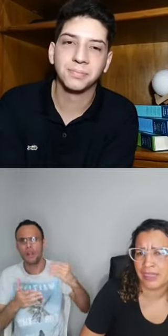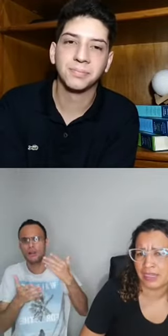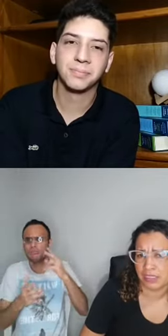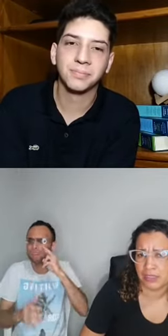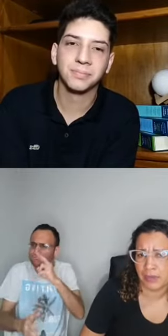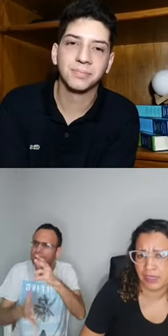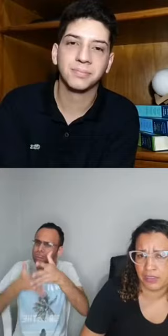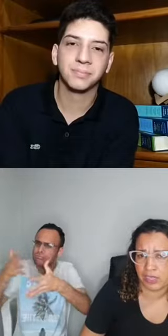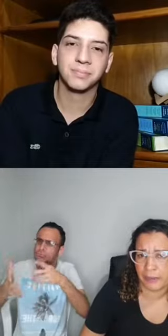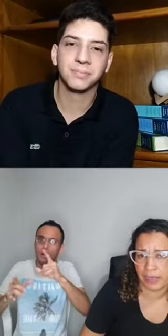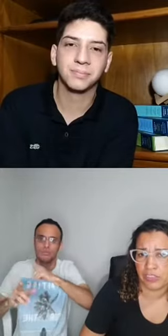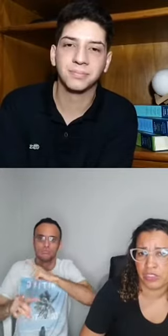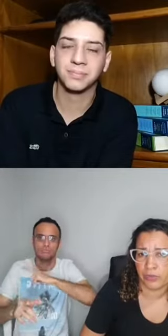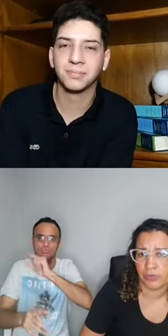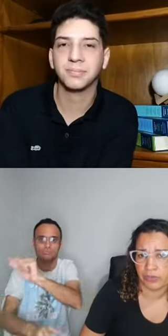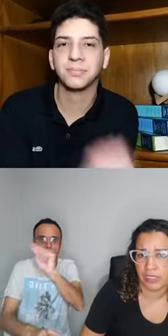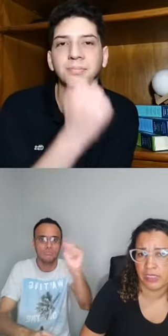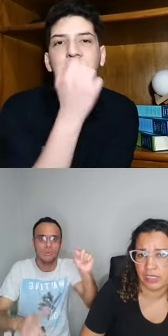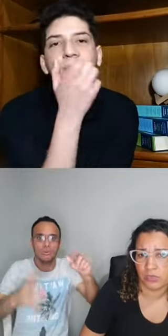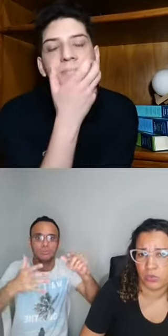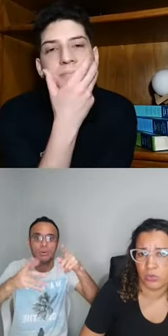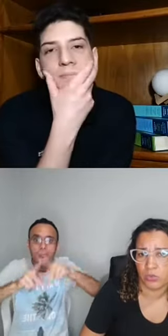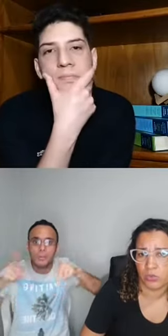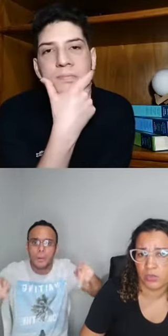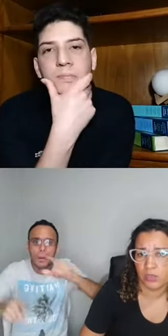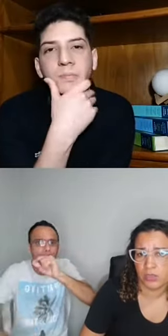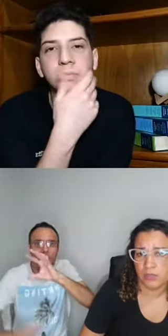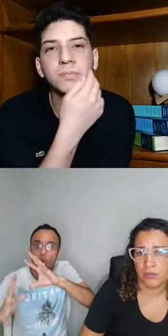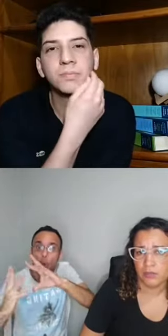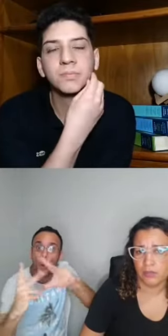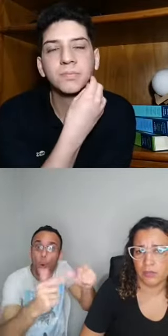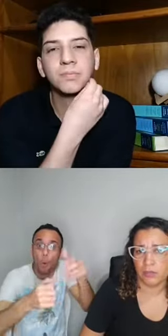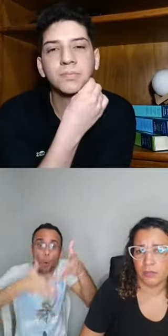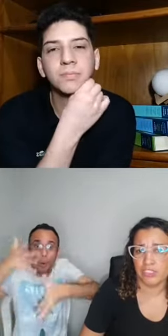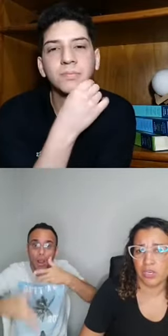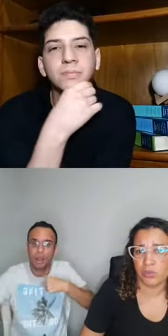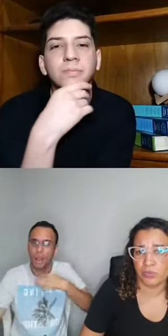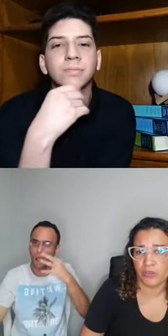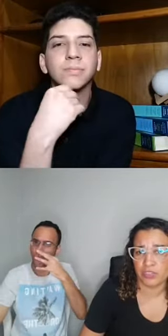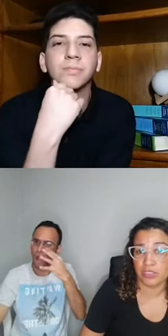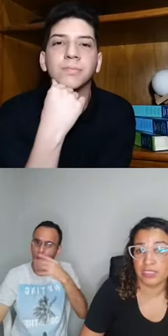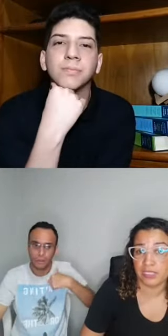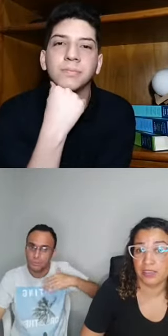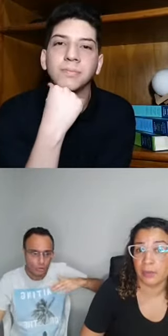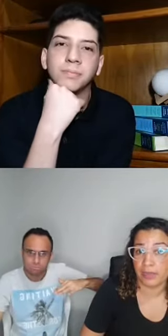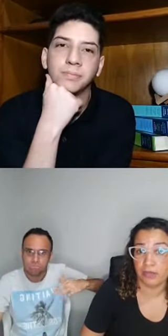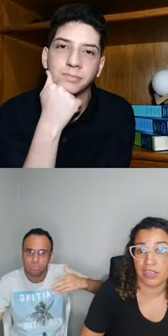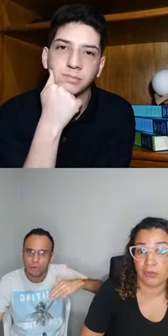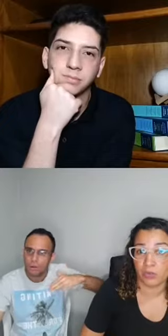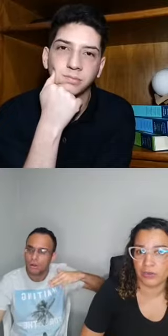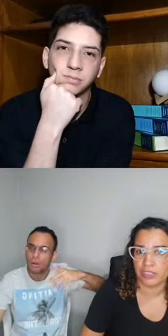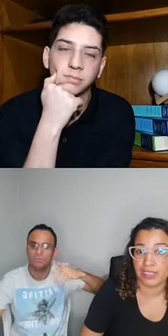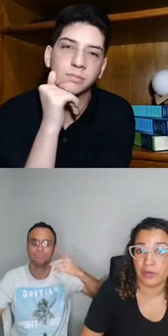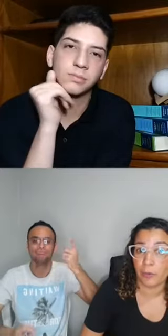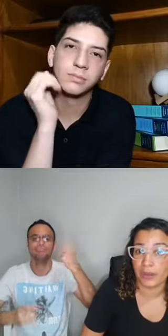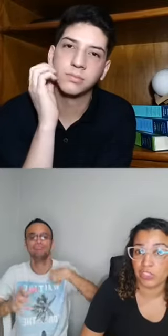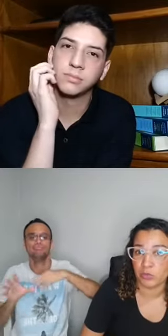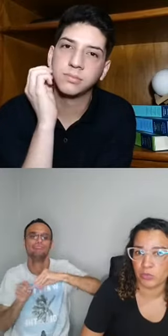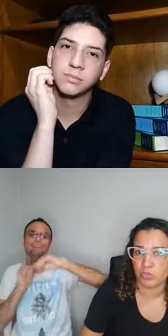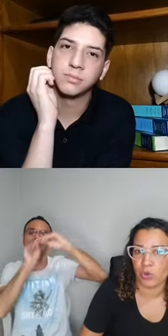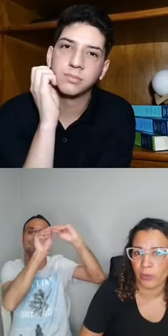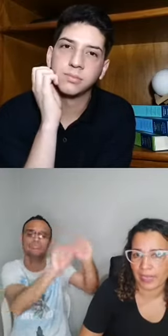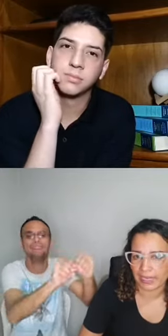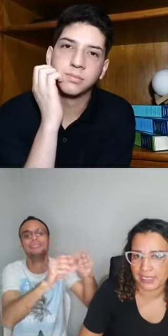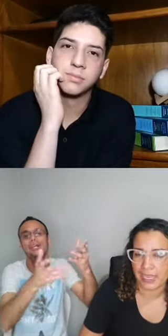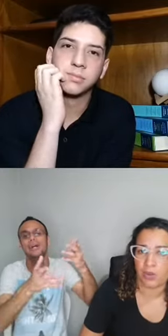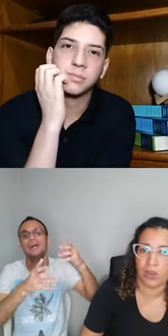Bem antes, bem antigamente. Então eu via e tudo, mas tinha alguns professores que também usavam muito de sinais. Então eu aprendi